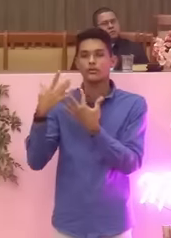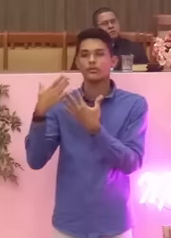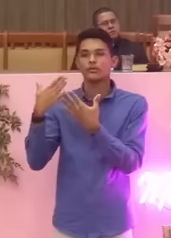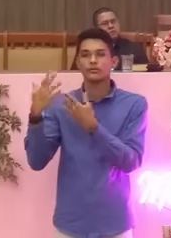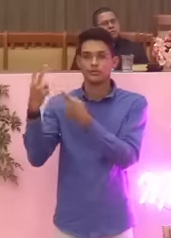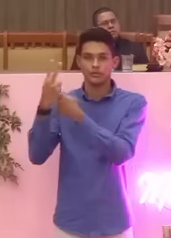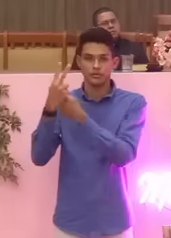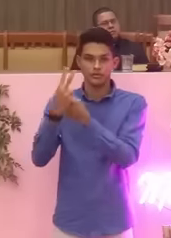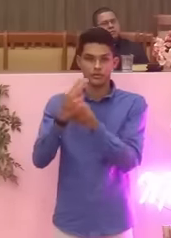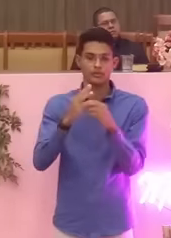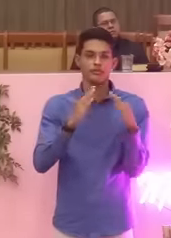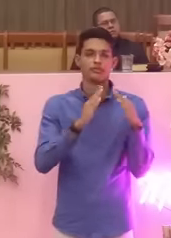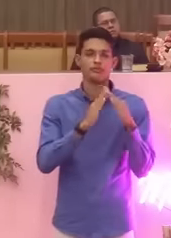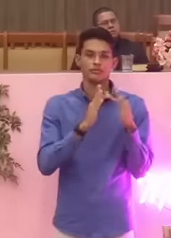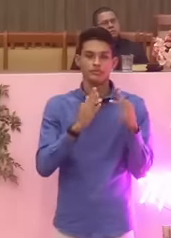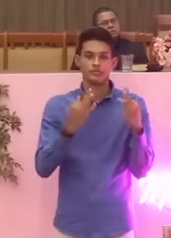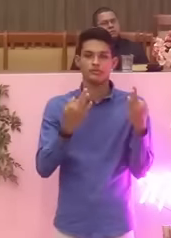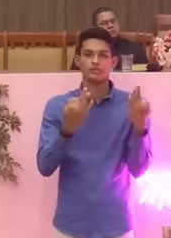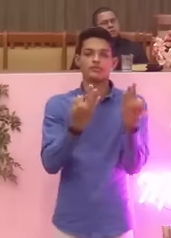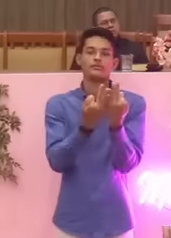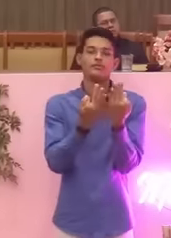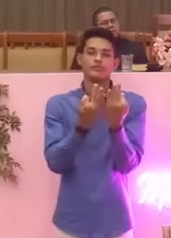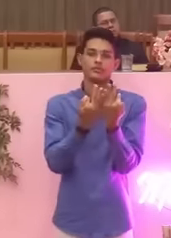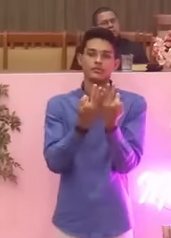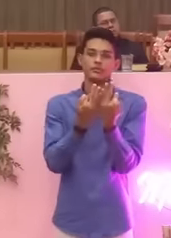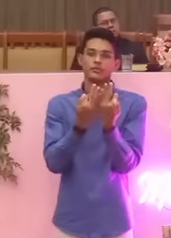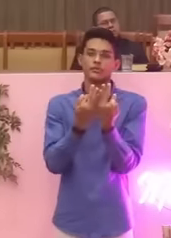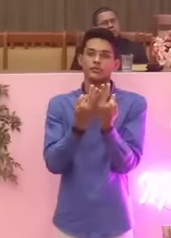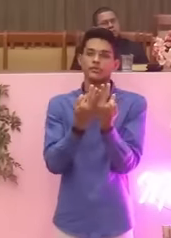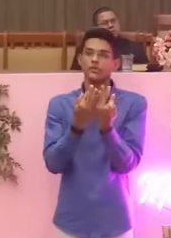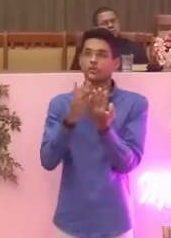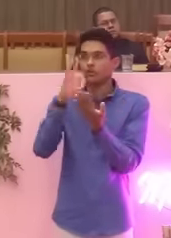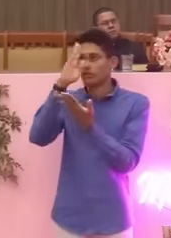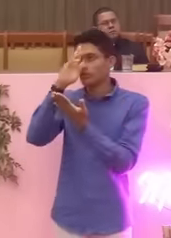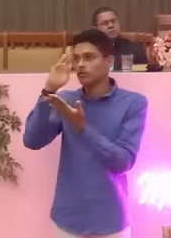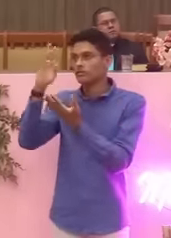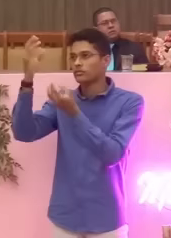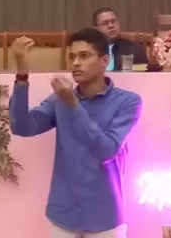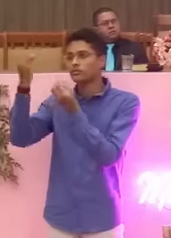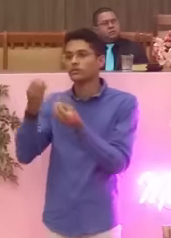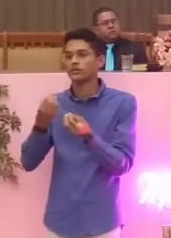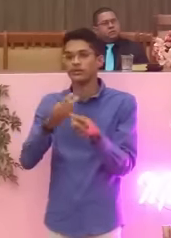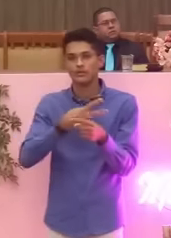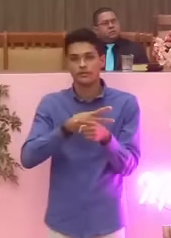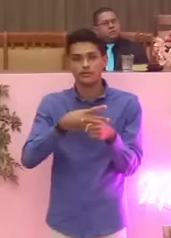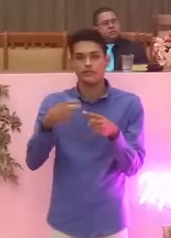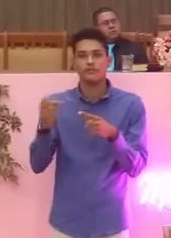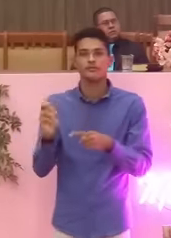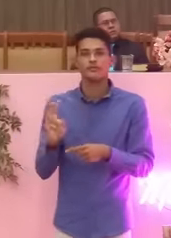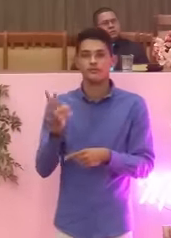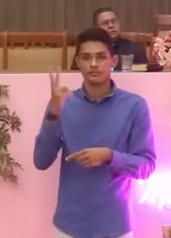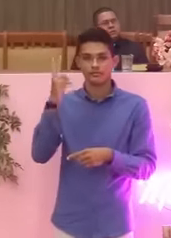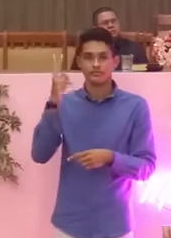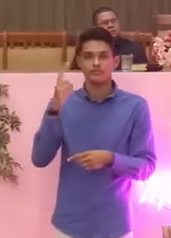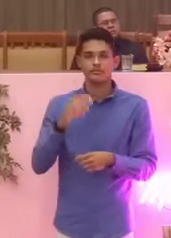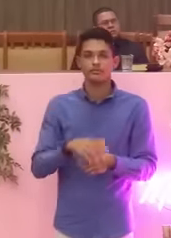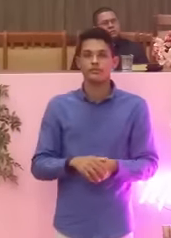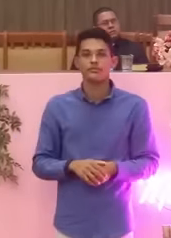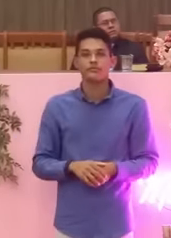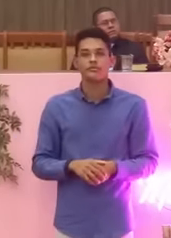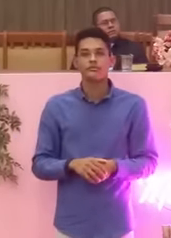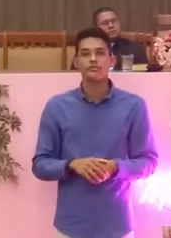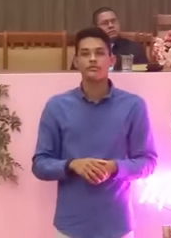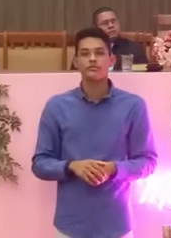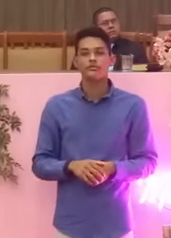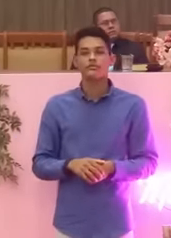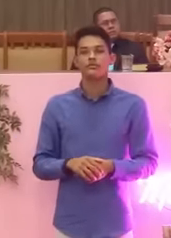tua casa na legalidade o senhor te dá vitória na legalidade sabe o que que ele vai fazer um dia teus inimigos chegarem